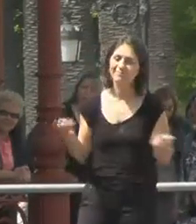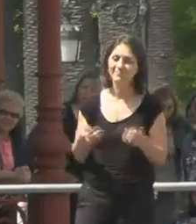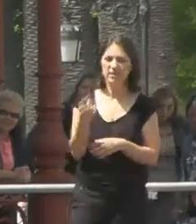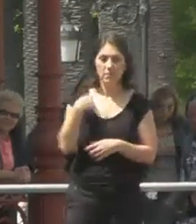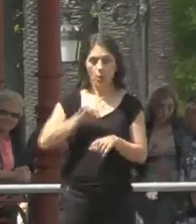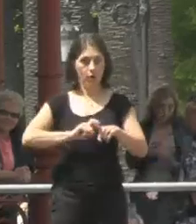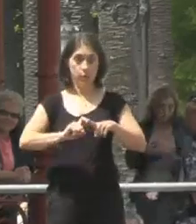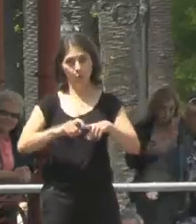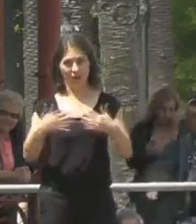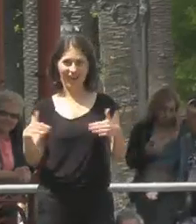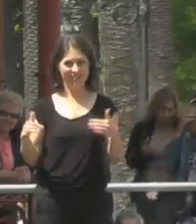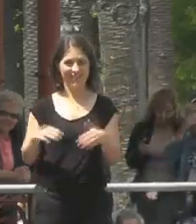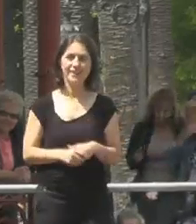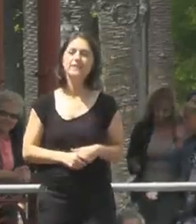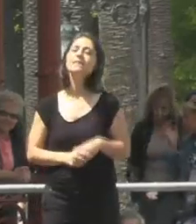Carácter que tiene.